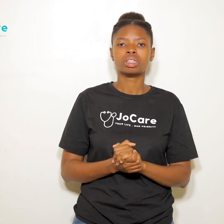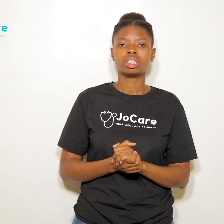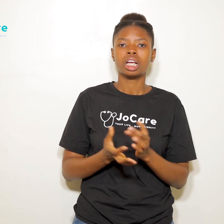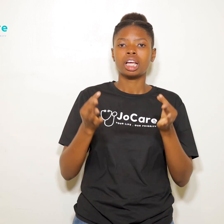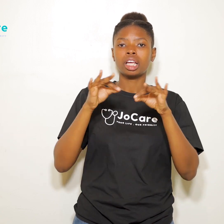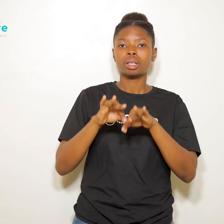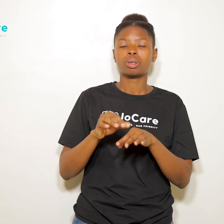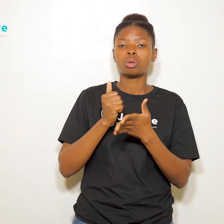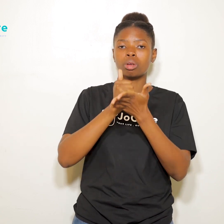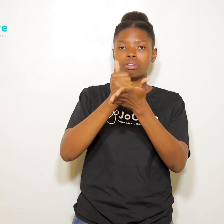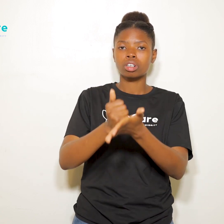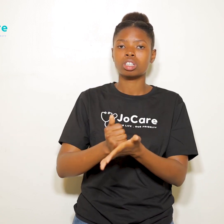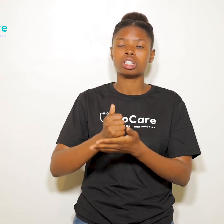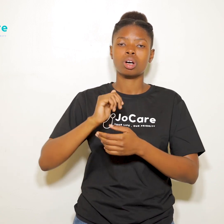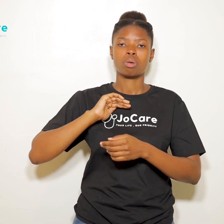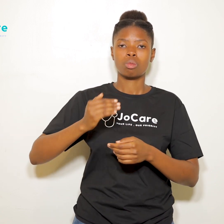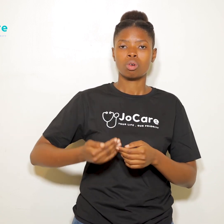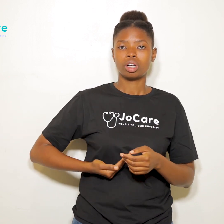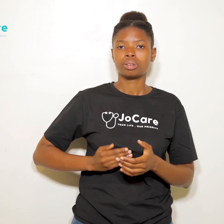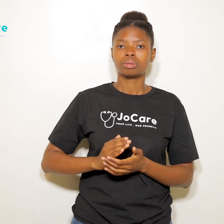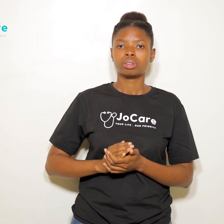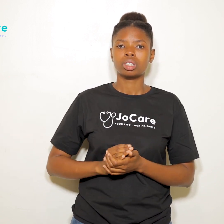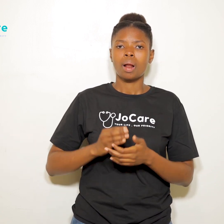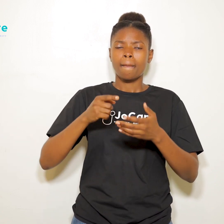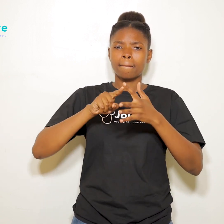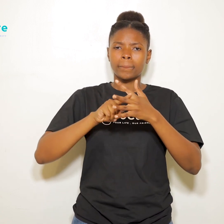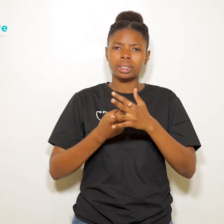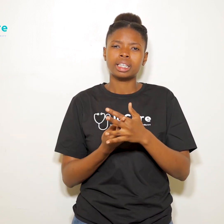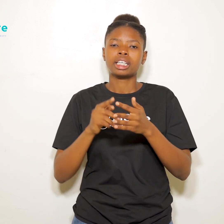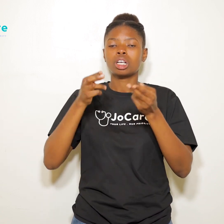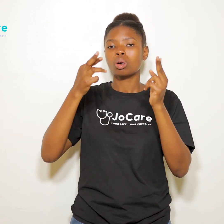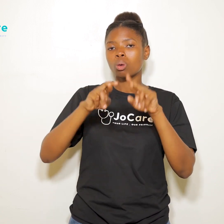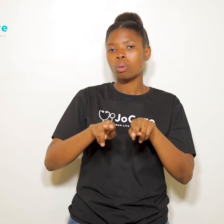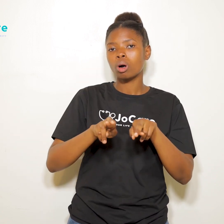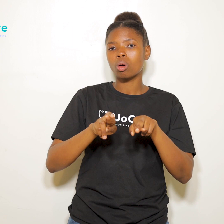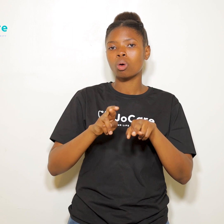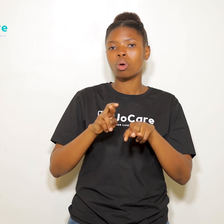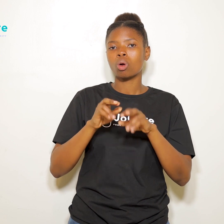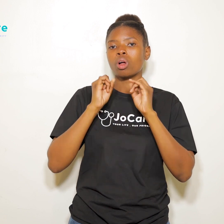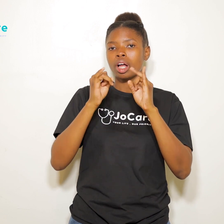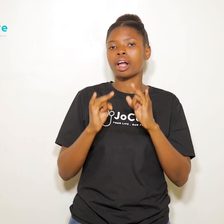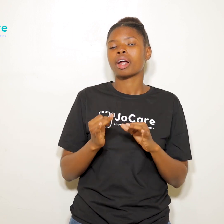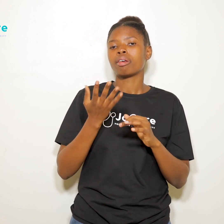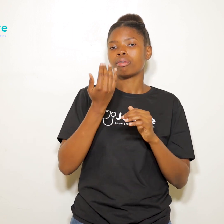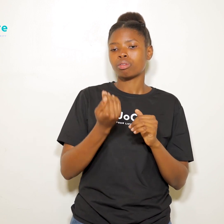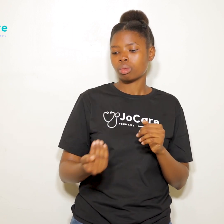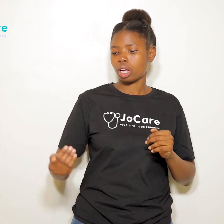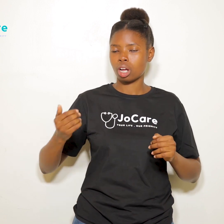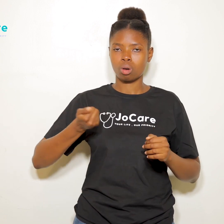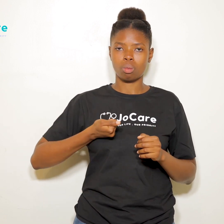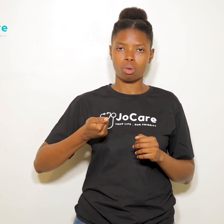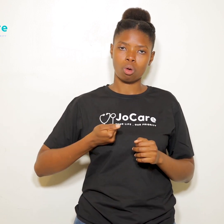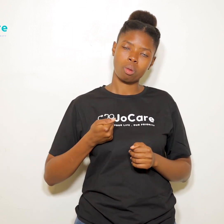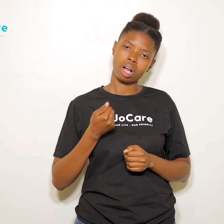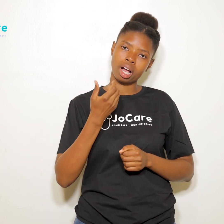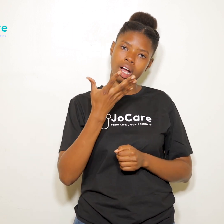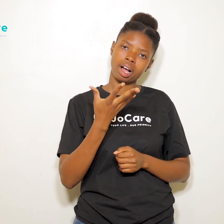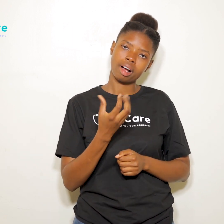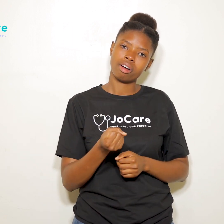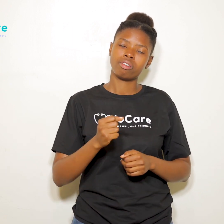Ikintu bifasha umugore, bitangira kubaho, ukwezi k'umugore gutangira kubaho iyo umwana w'umukobwa w'umwangavu ageze mu